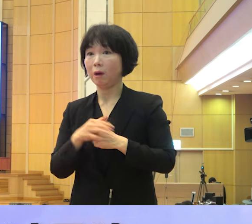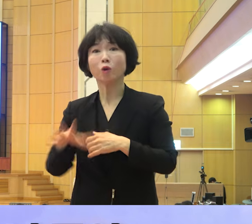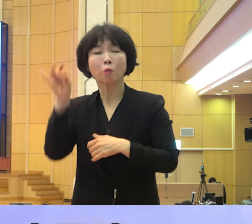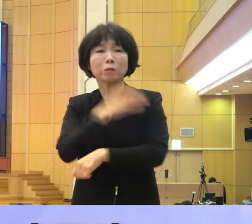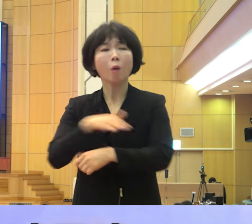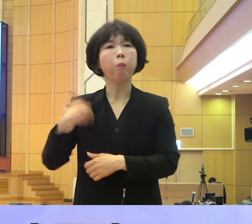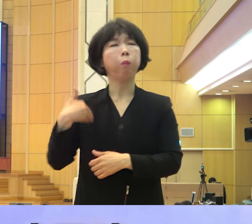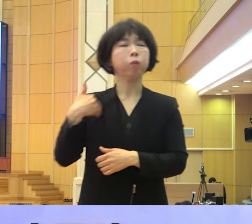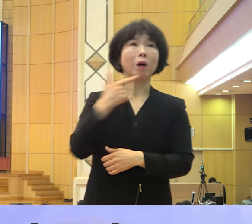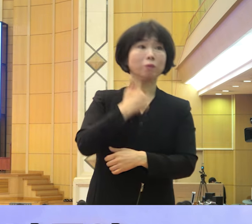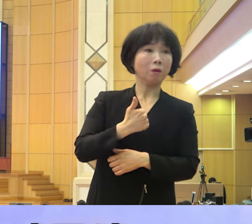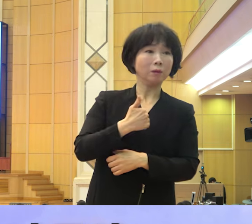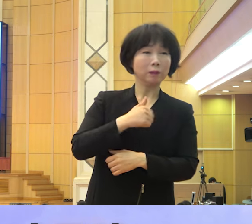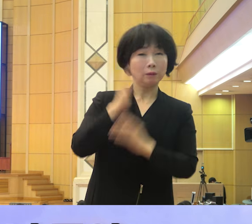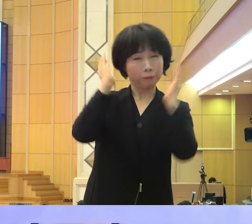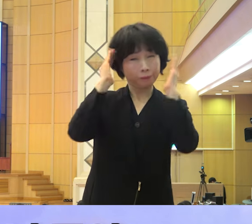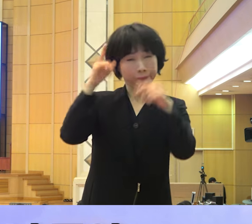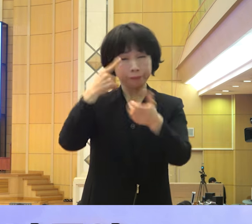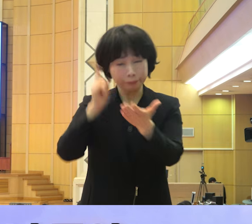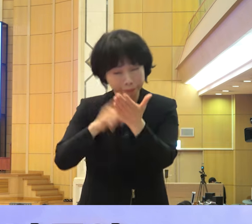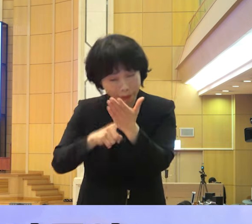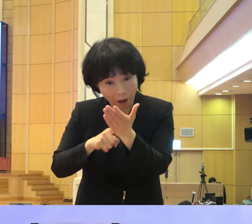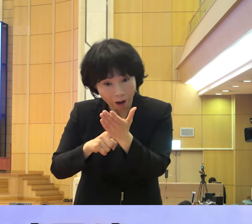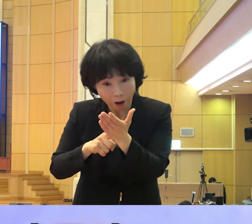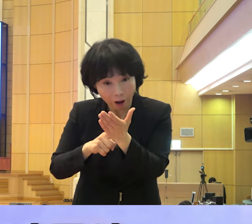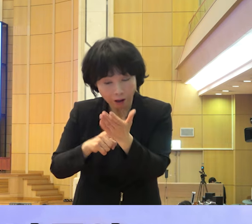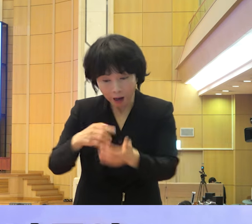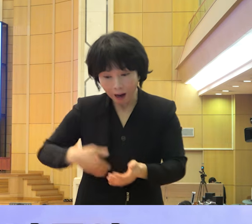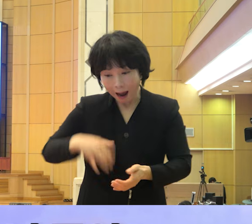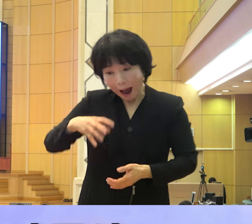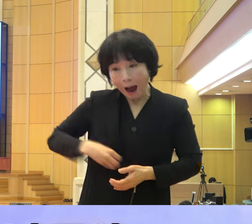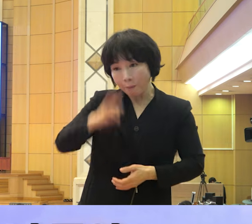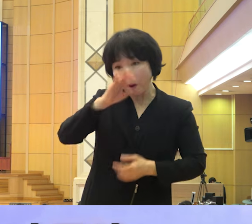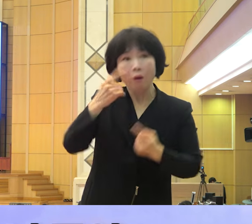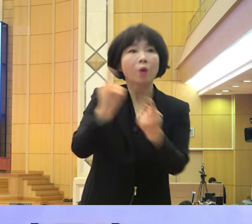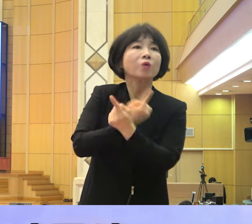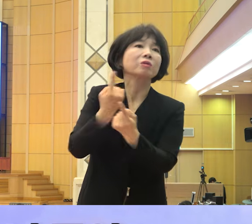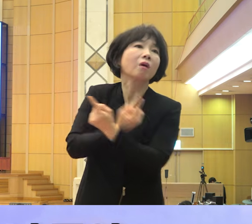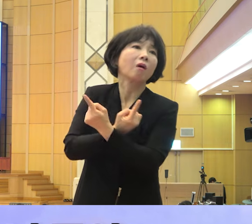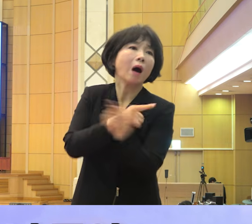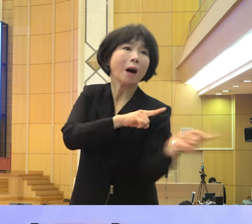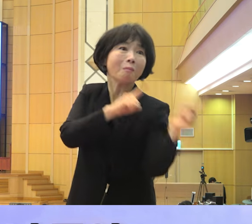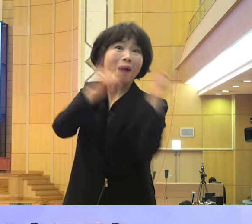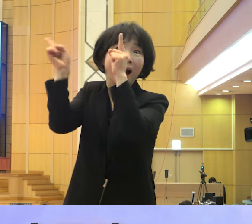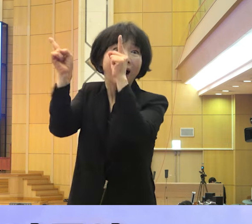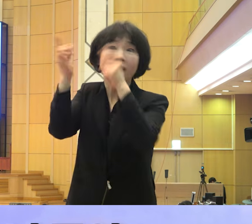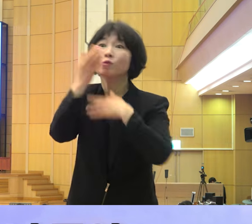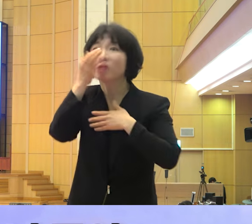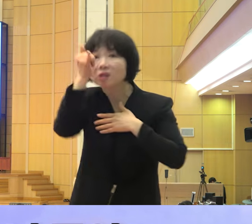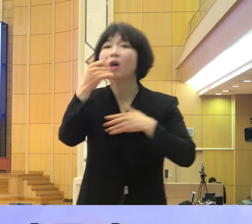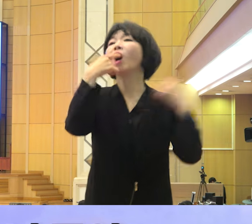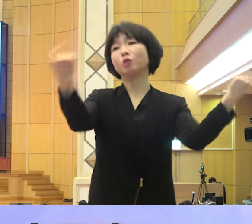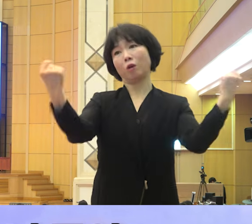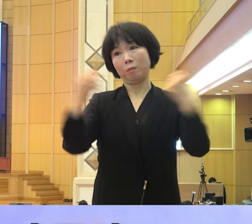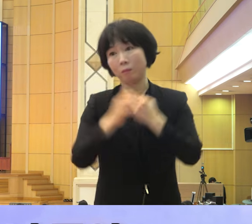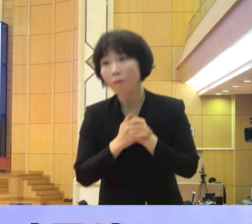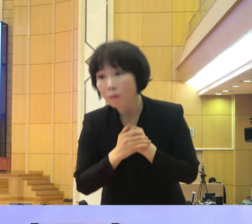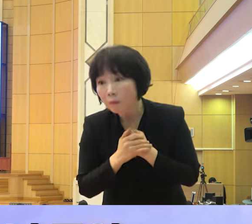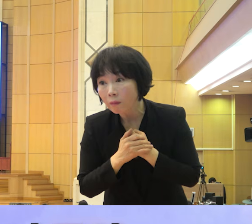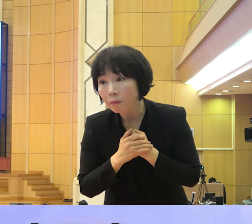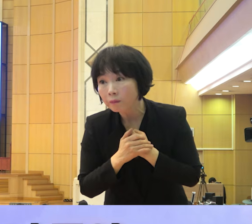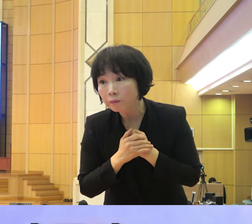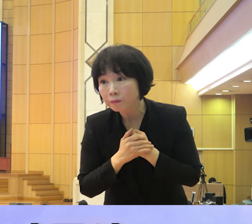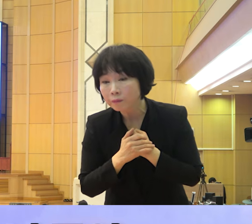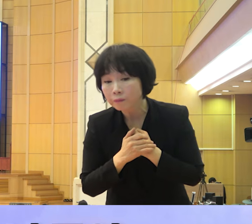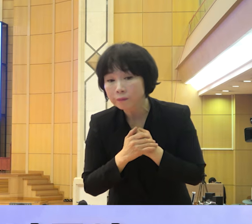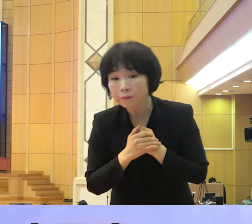걸 알면 암병에 걸려서 죽을 수밖에 없는 걸 암을 치료하고 살릴 수 있듯이,